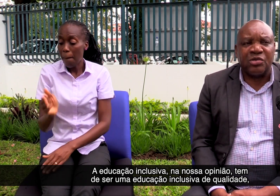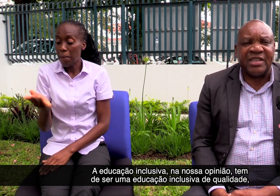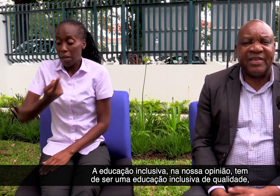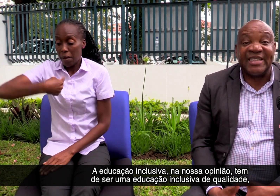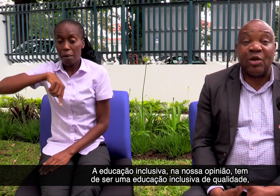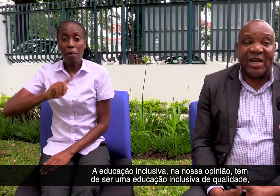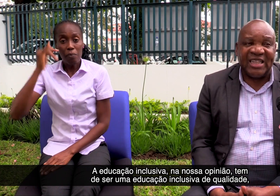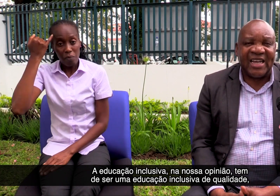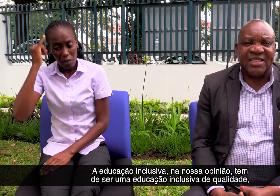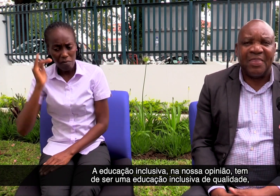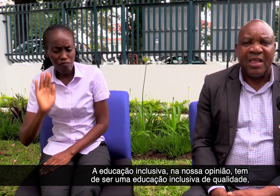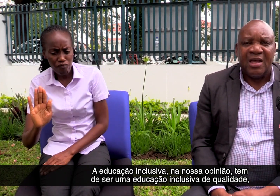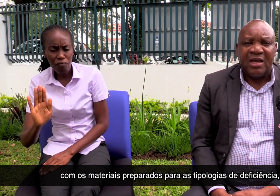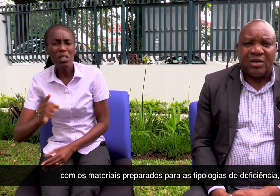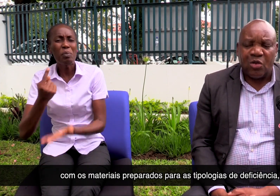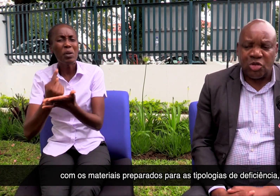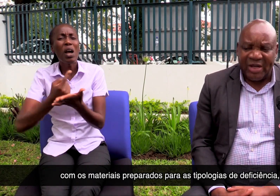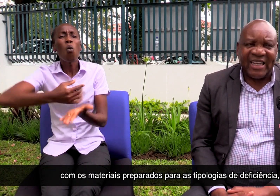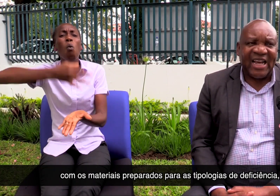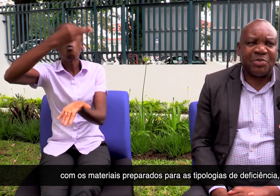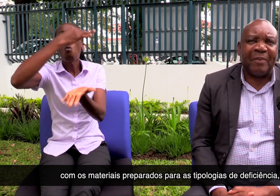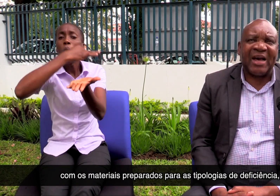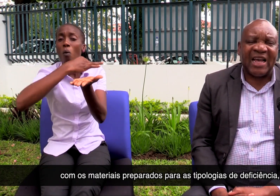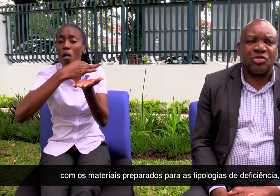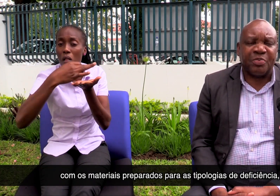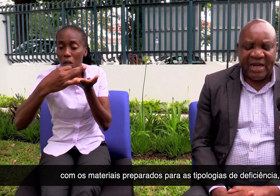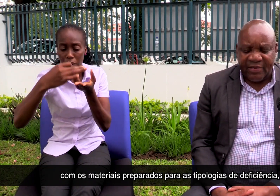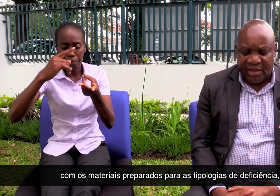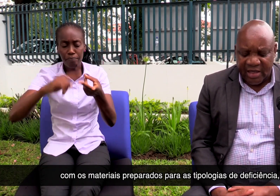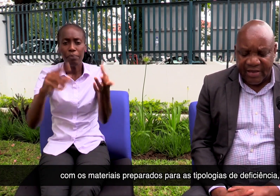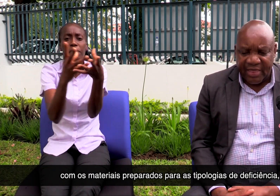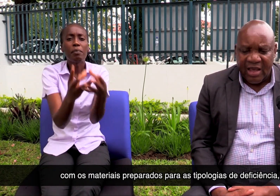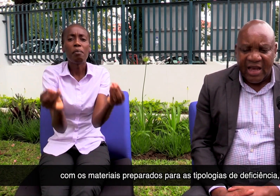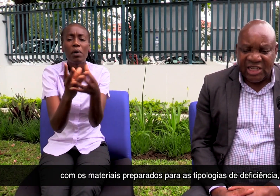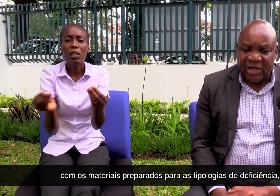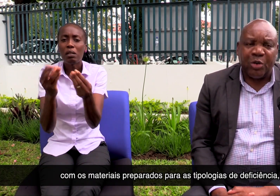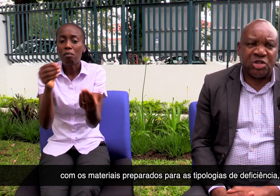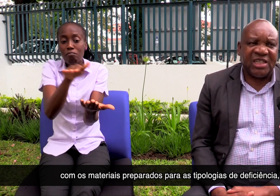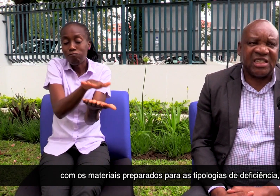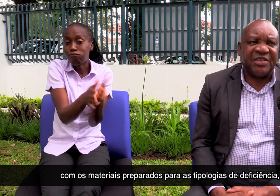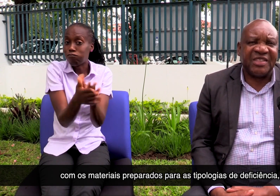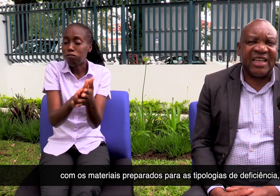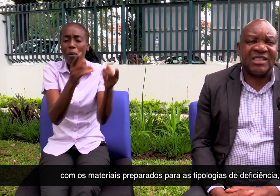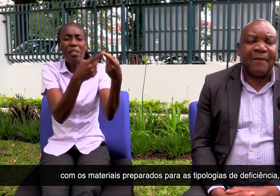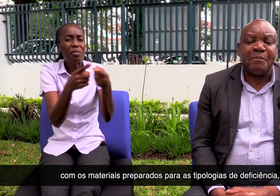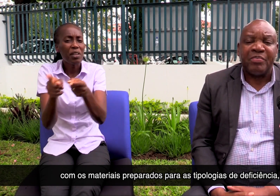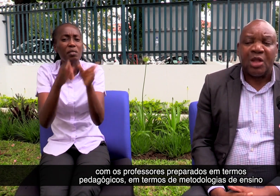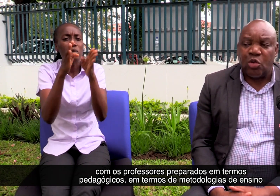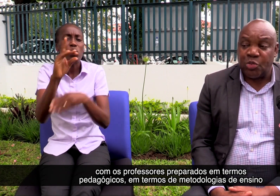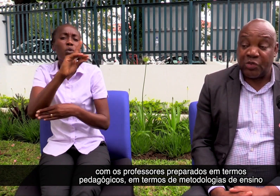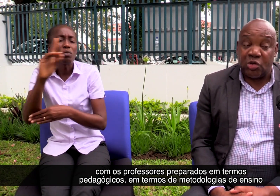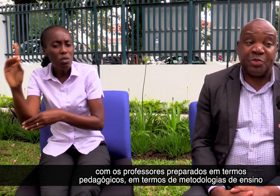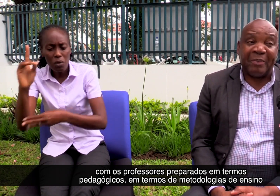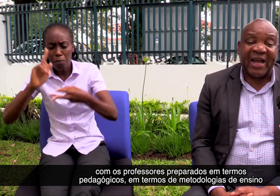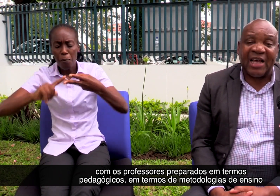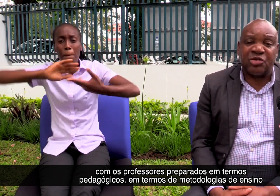educação inclusiva de qualidade, com os materiais preparados para as tipologias de deficiência, com